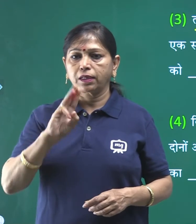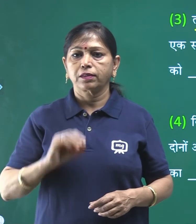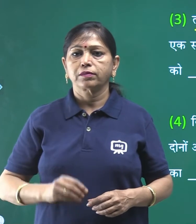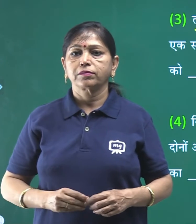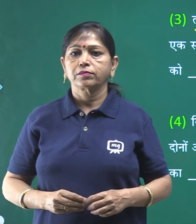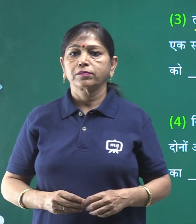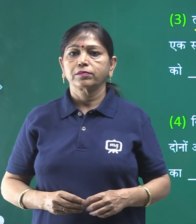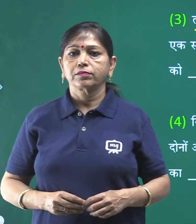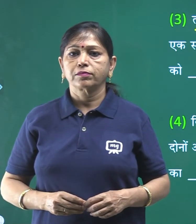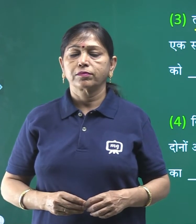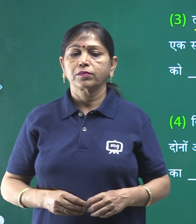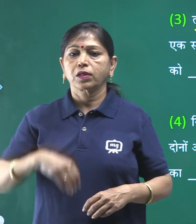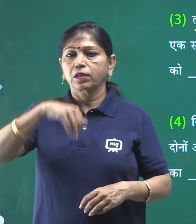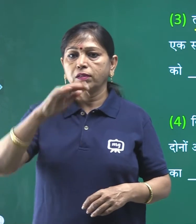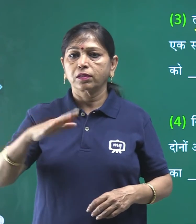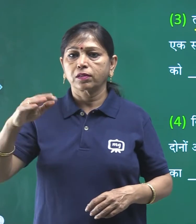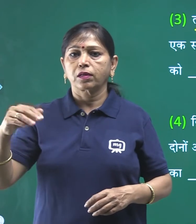3, तरंग द्वारा